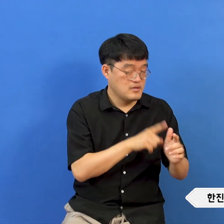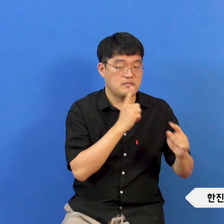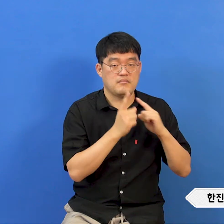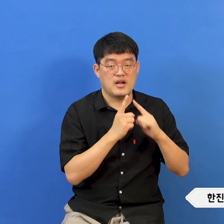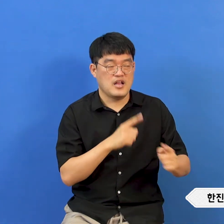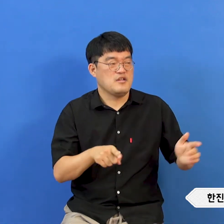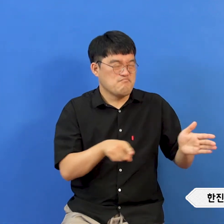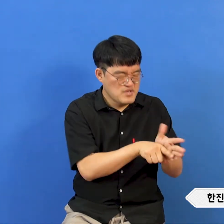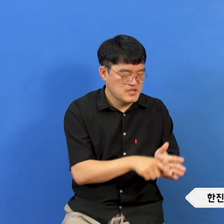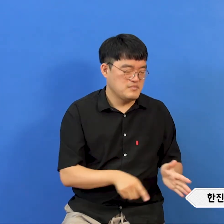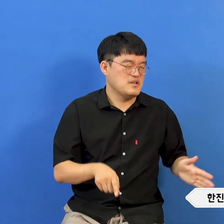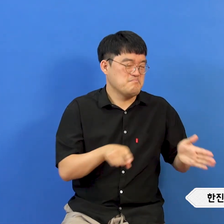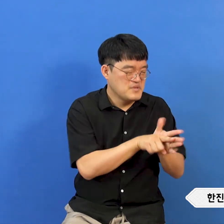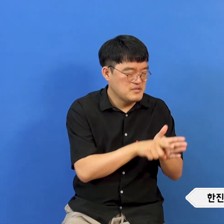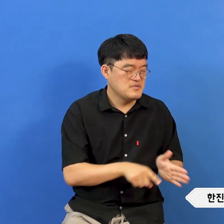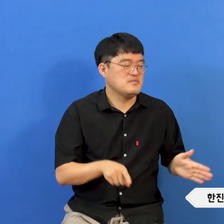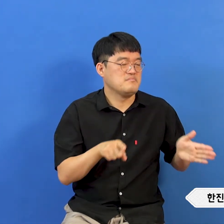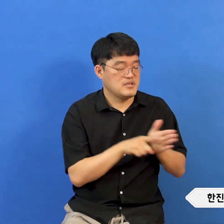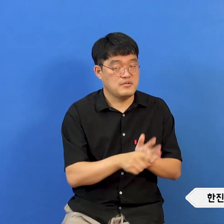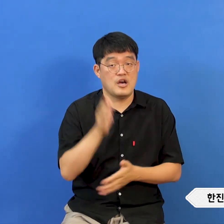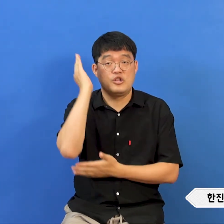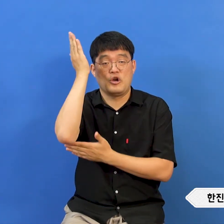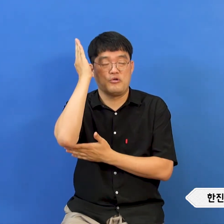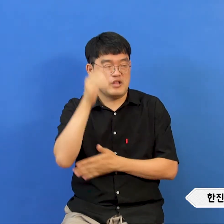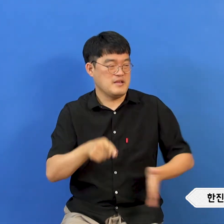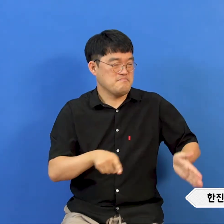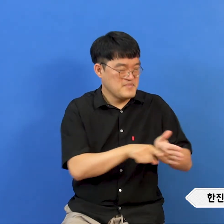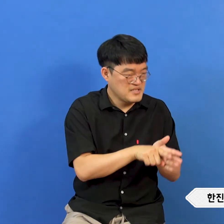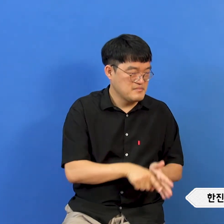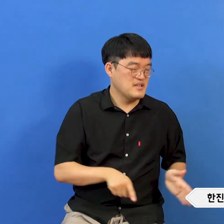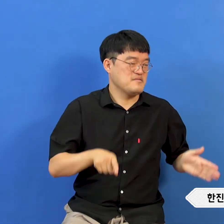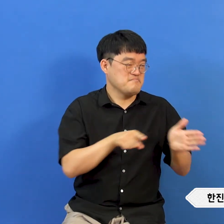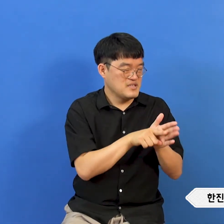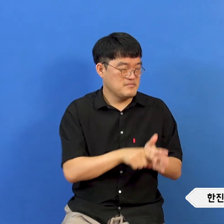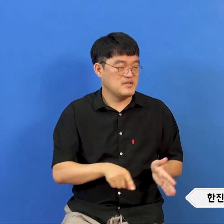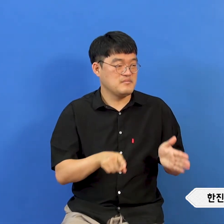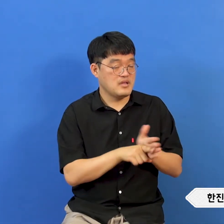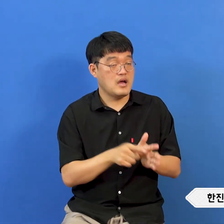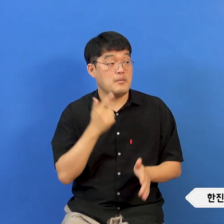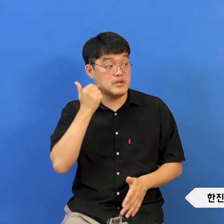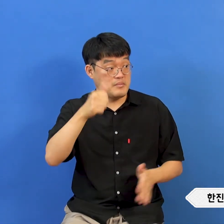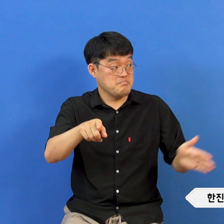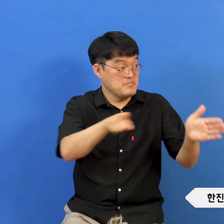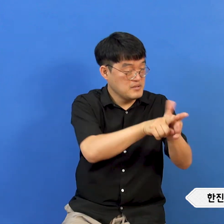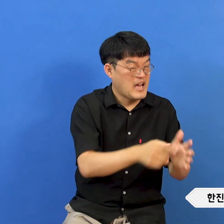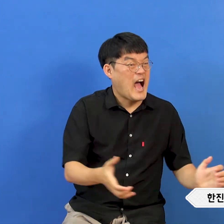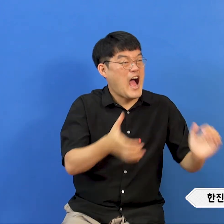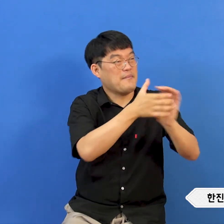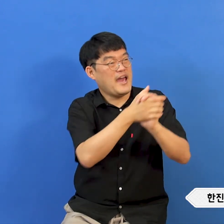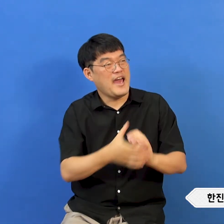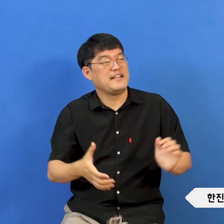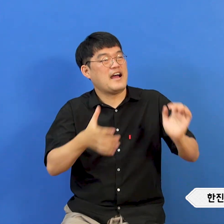기도하면서도 믿습니다. 설교 들으면서도 믿습니다. 목사님이 믿습니까 하면 아멘,